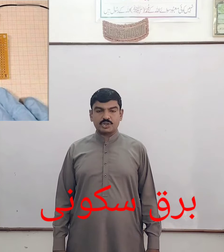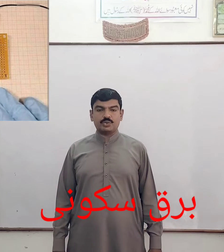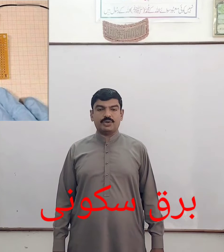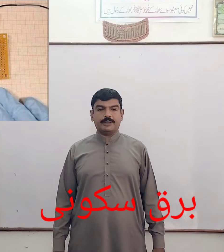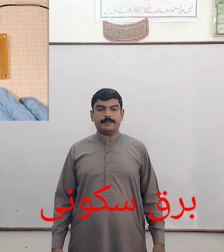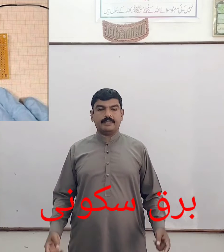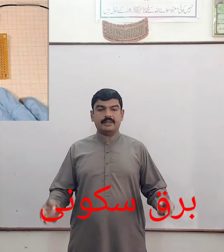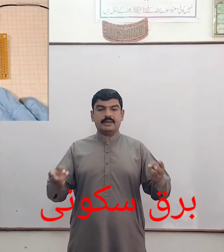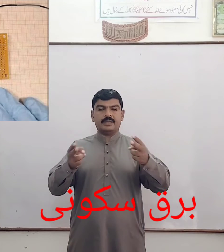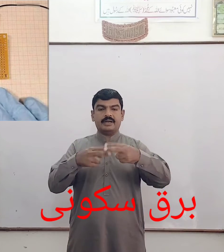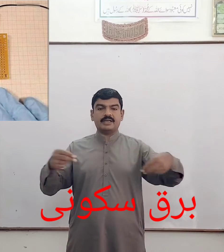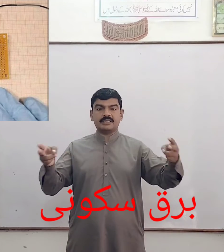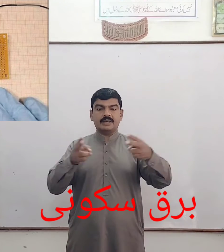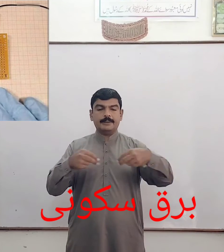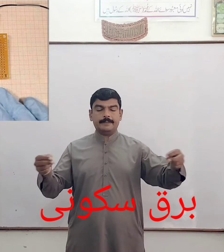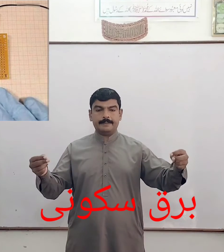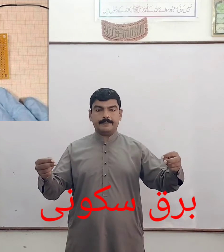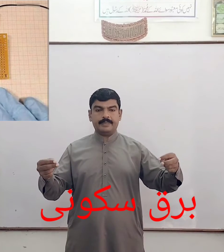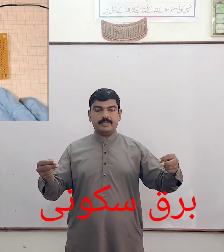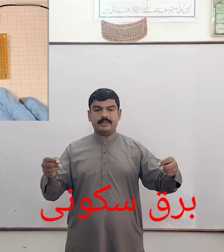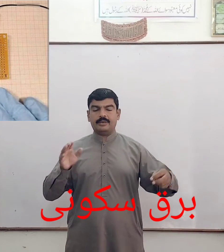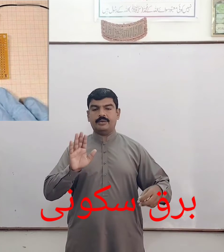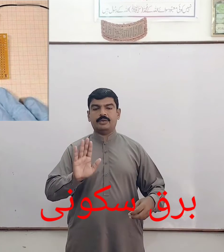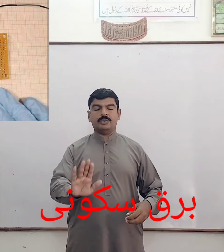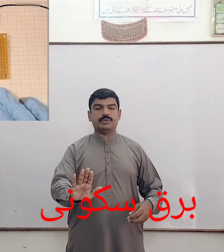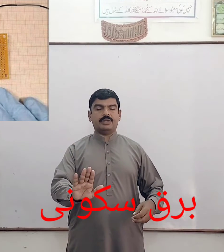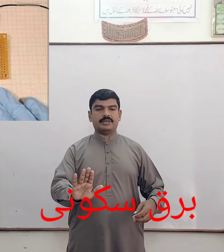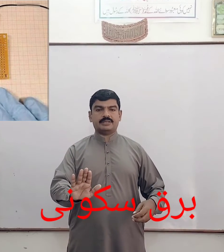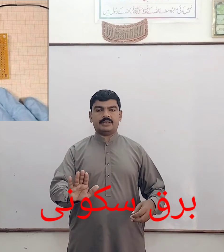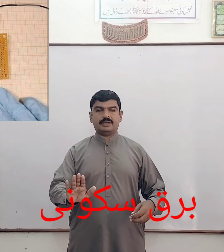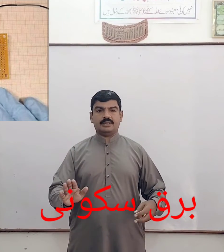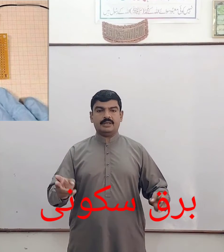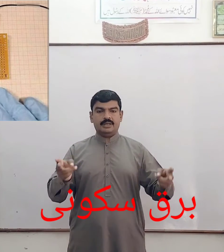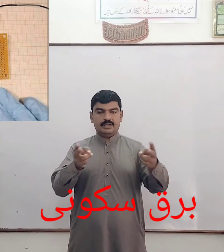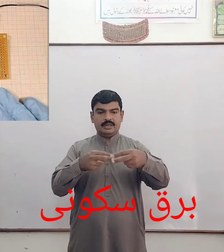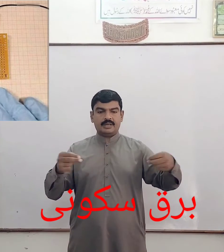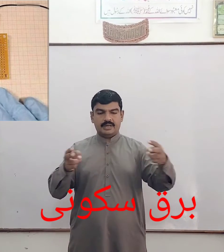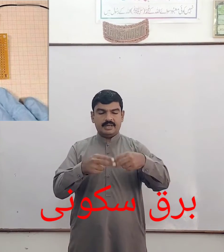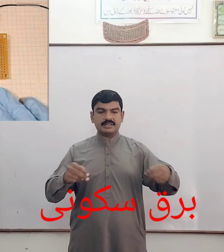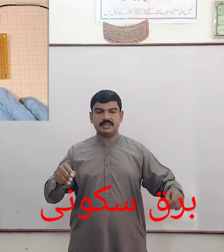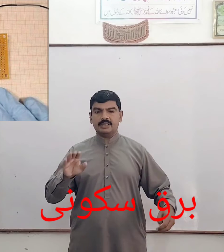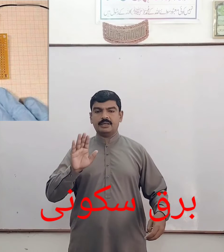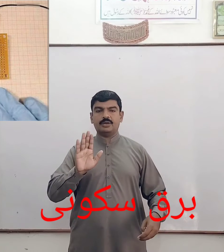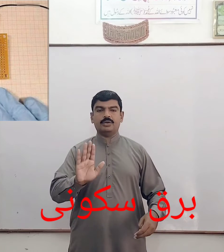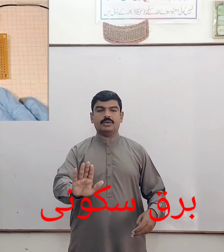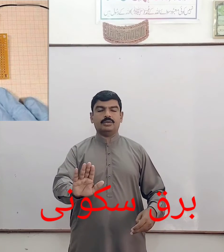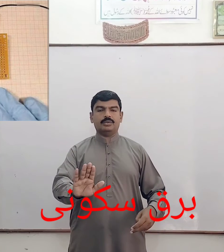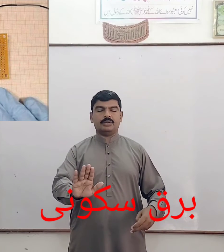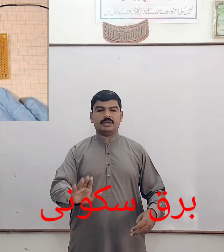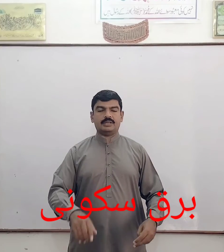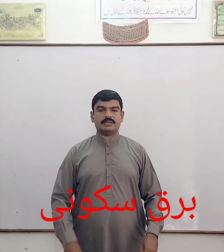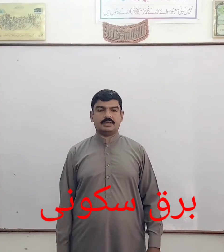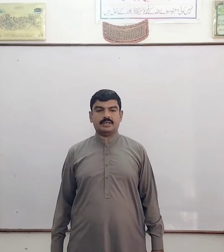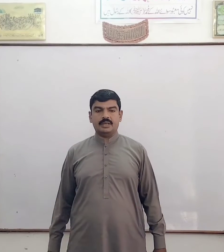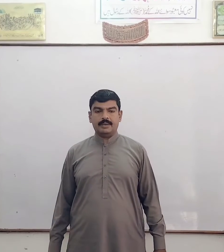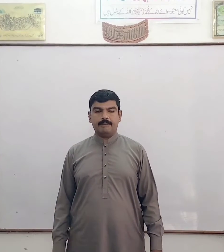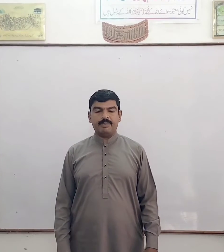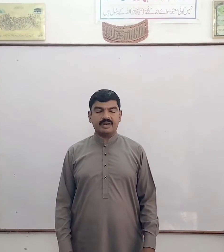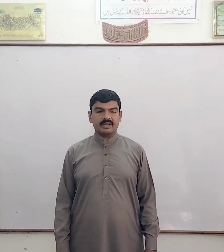बर्क्स कुनी करंट का साइन और उठने का साइन, करंट का साइन और उठने का साइन।